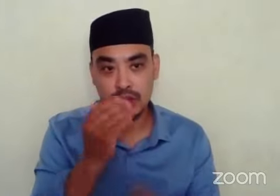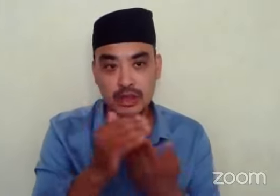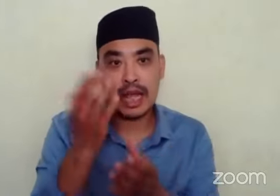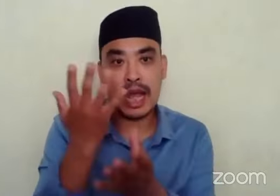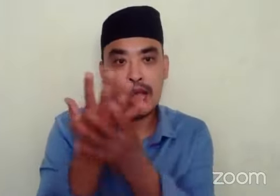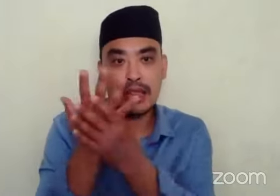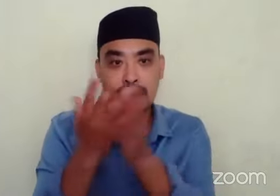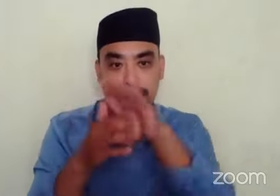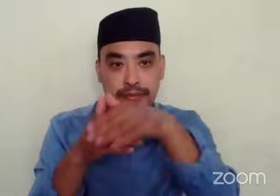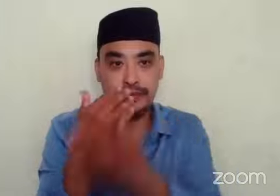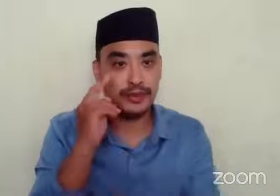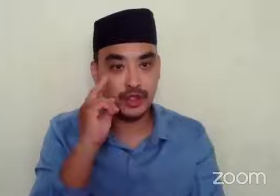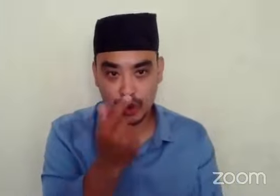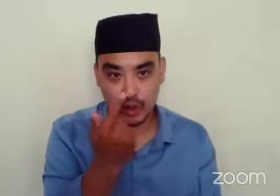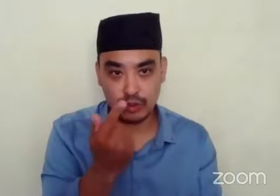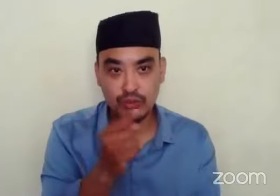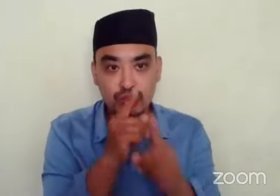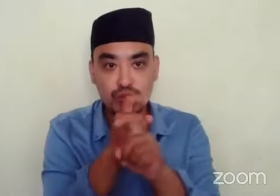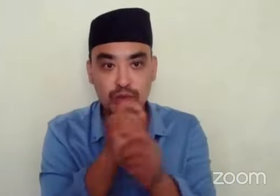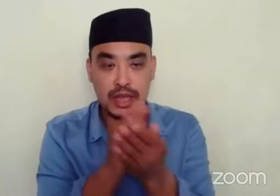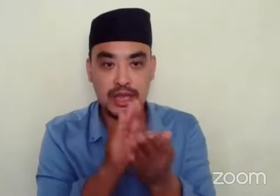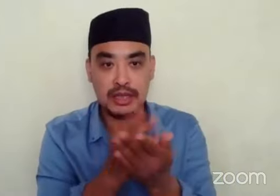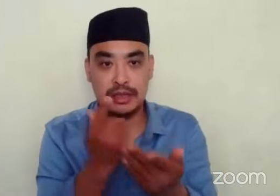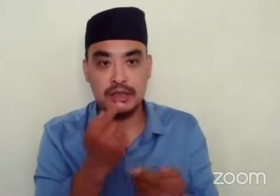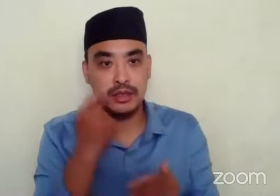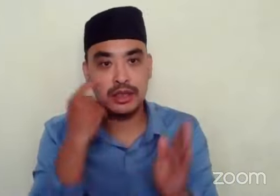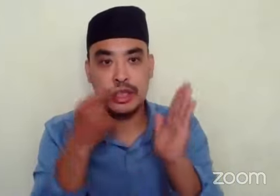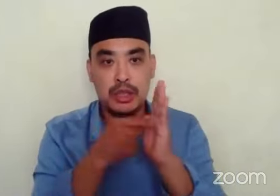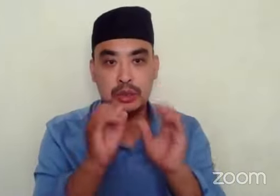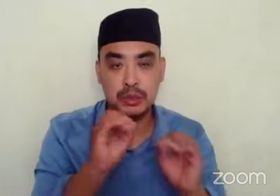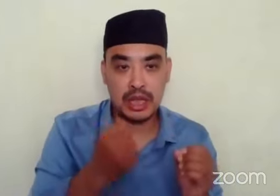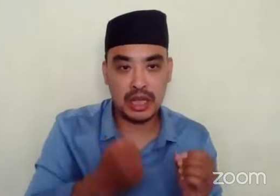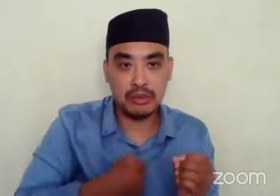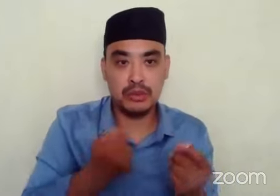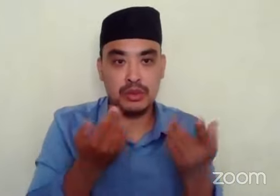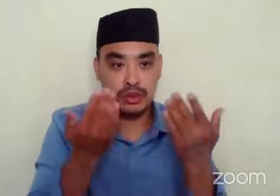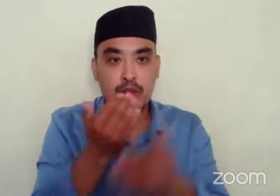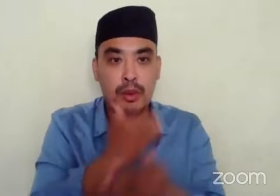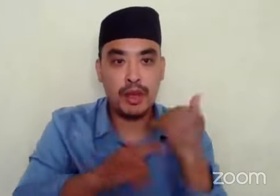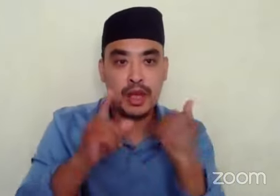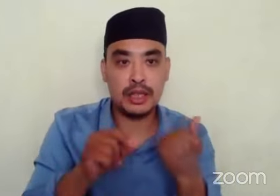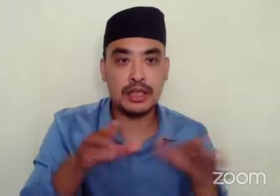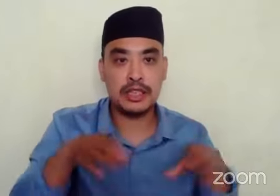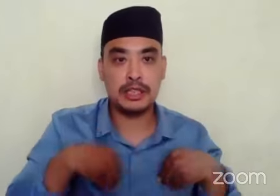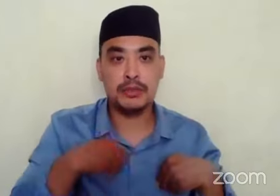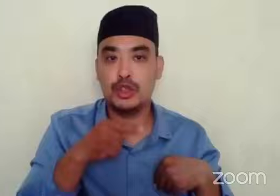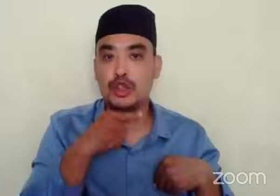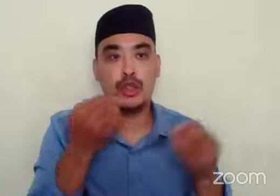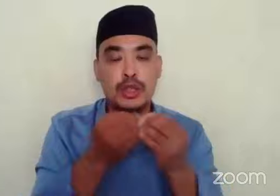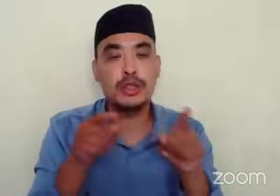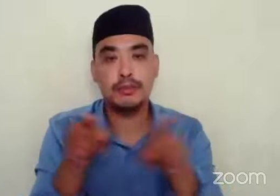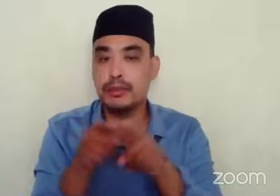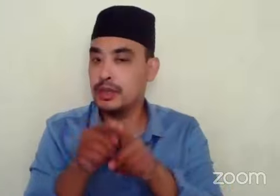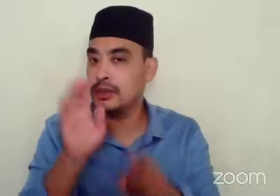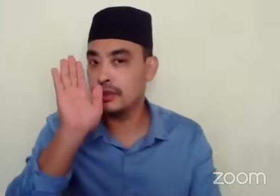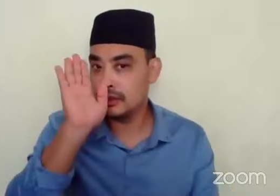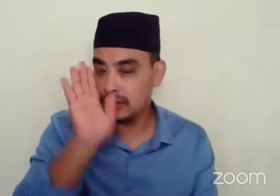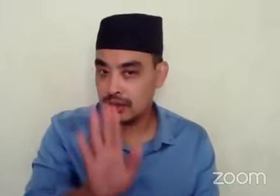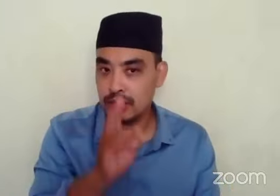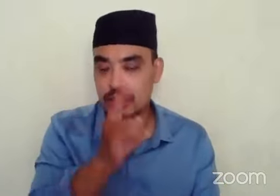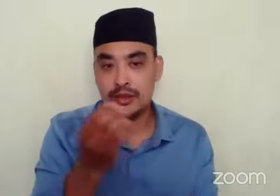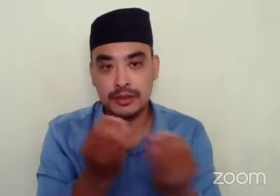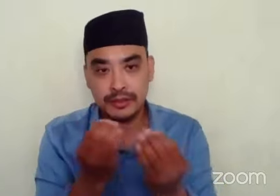लुकाउन एकदमै सजिलो हुन्छ होइन, हातहरू लुकाउने नदेखाउने, आफ्नो अपाङ्गतालाई चाहिँ स्वीकार नगर्ने खालको पनि हुन्छ। अनि त्यस्तै